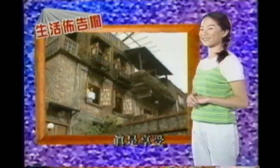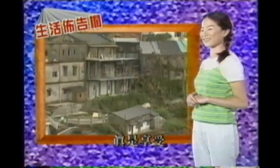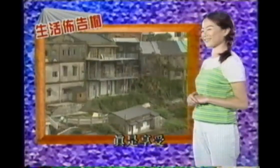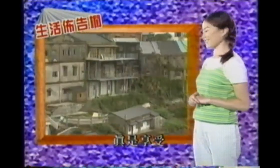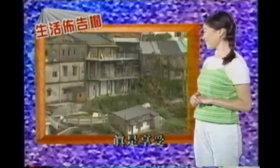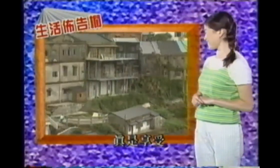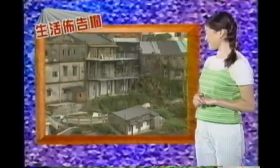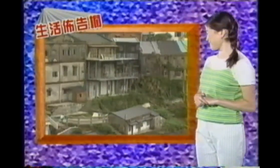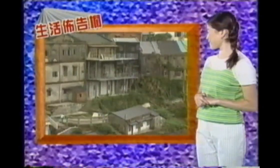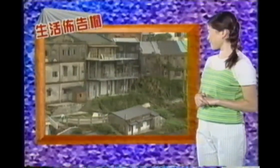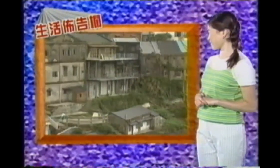享受。